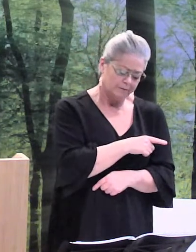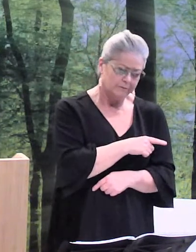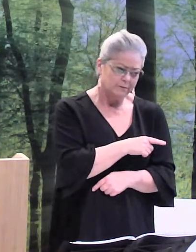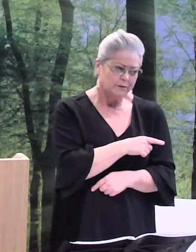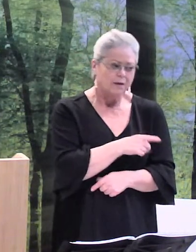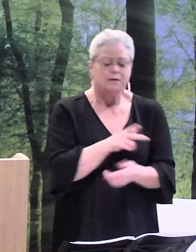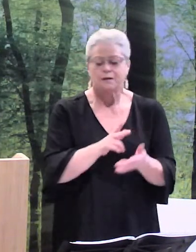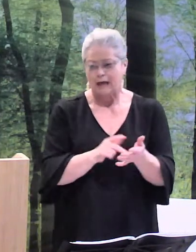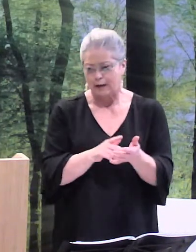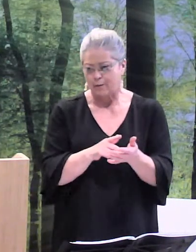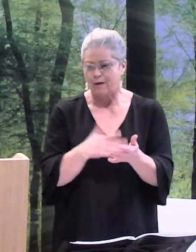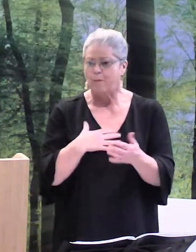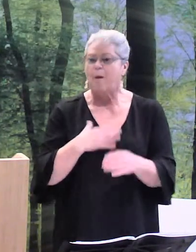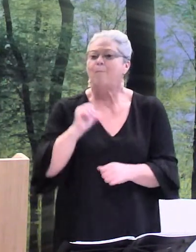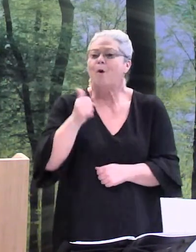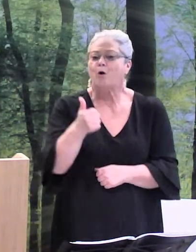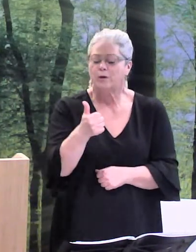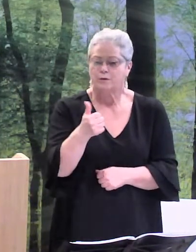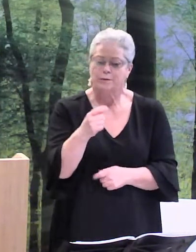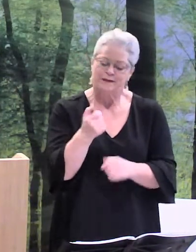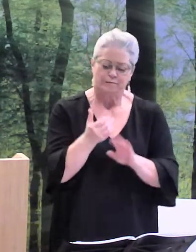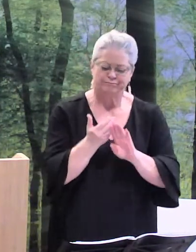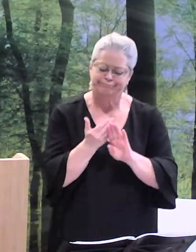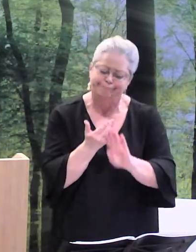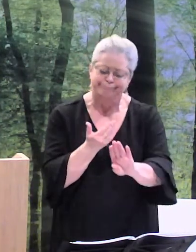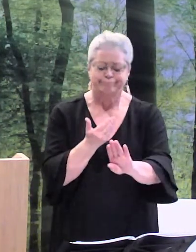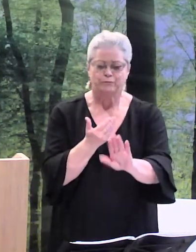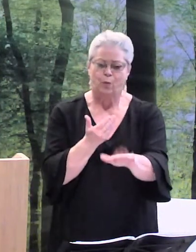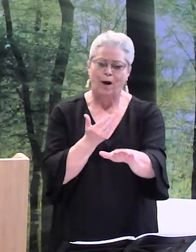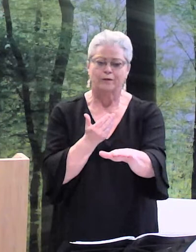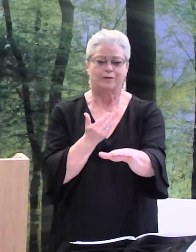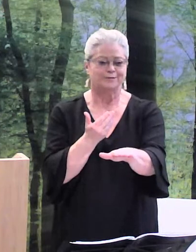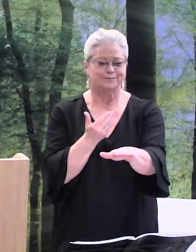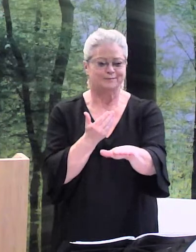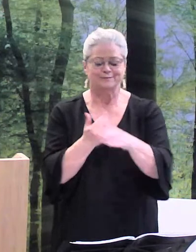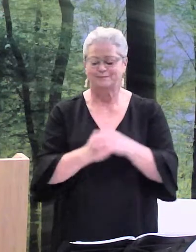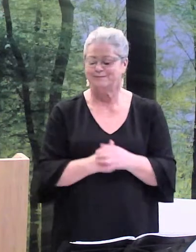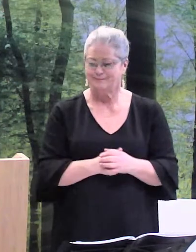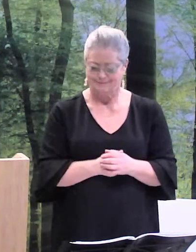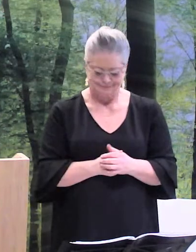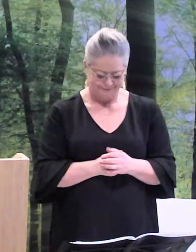En daarom wil ik de dag van morgen nog even laten wachten.